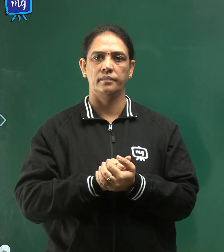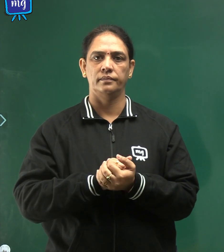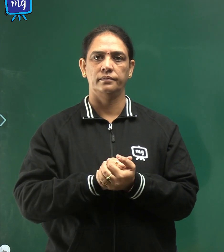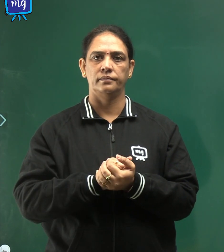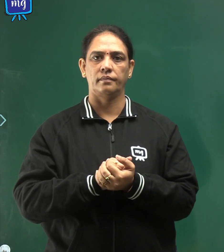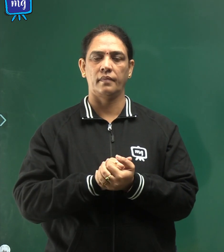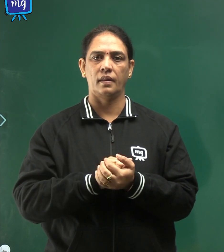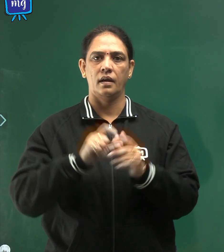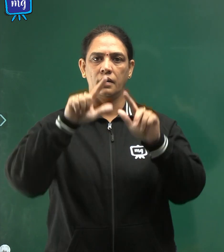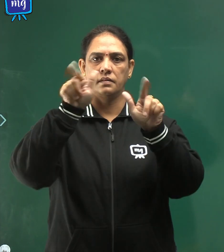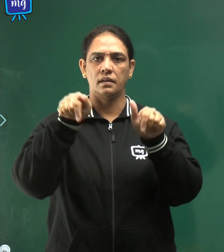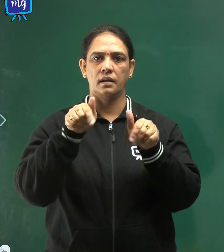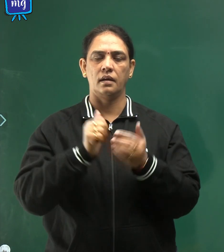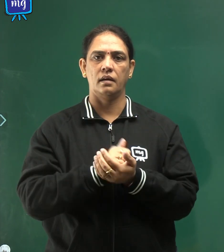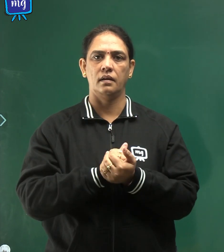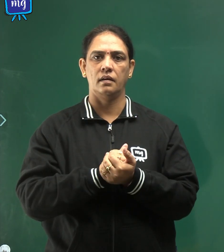चांदे का